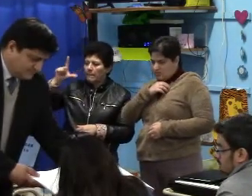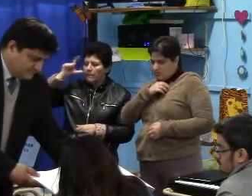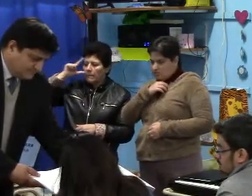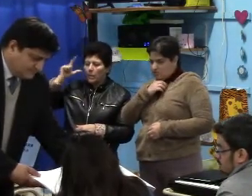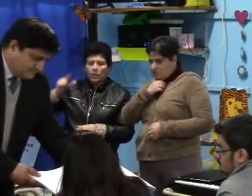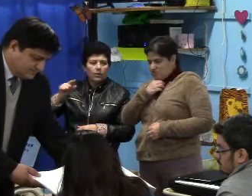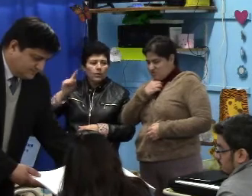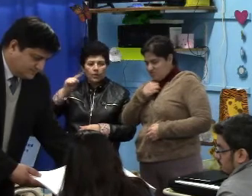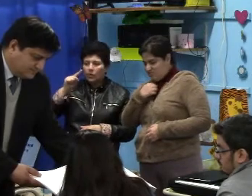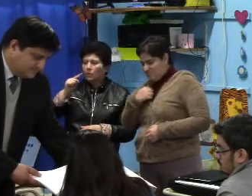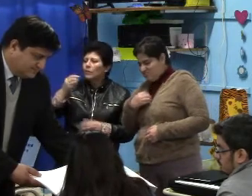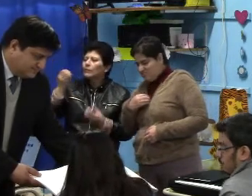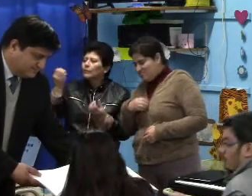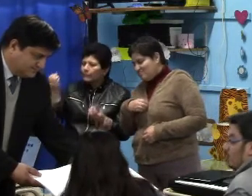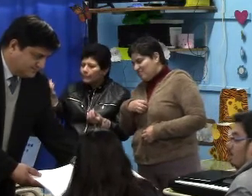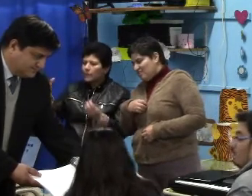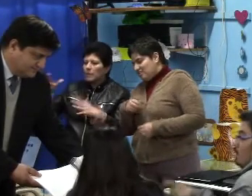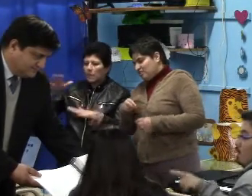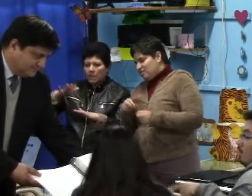hizo